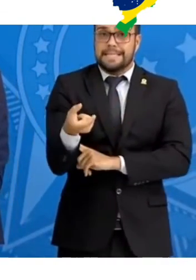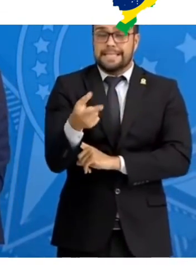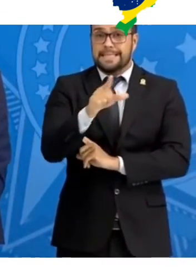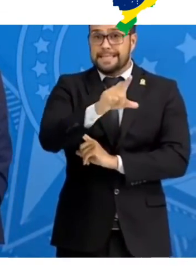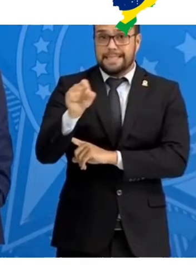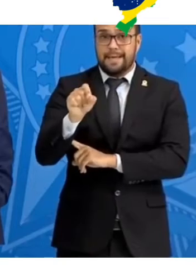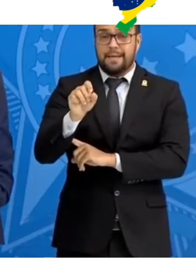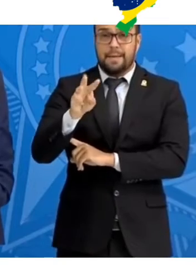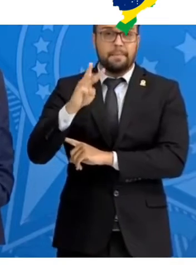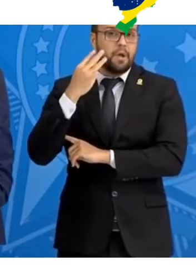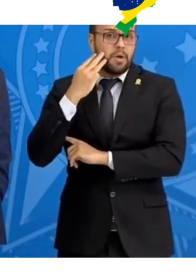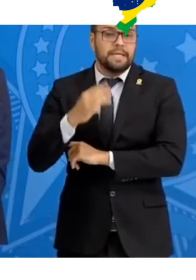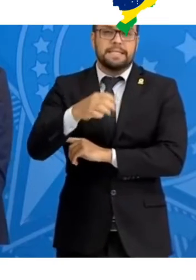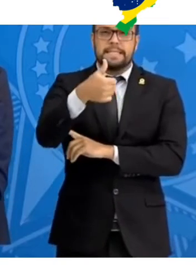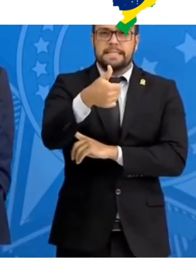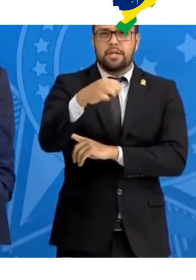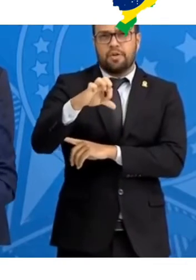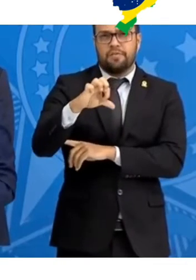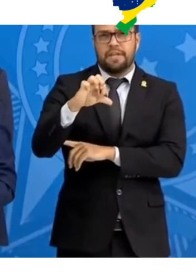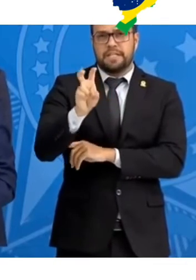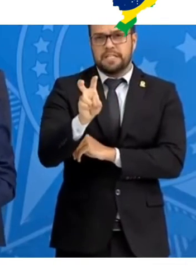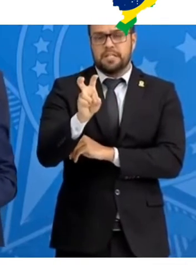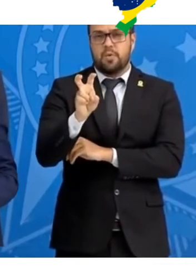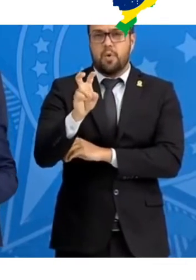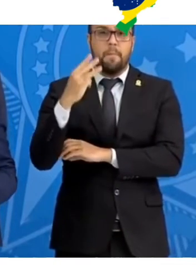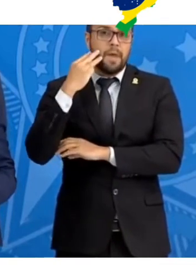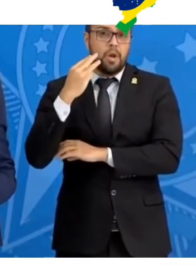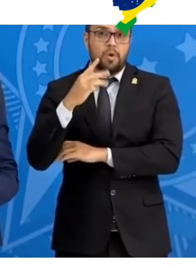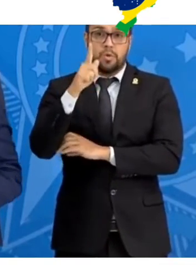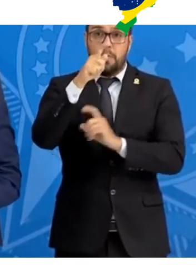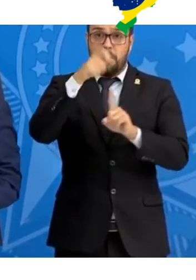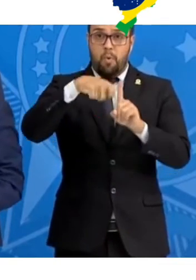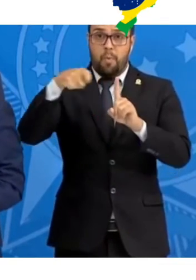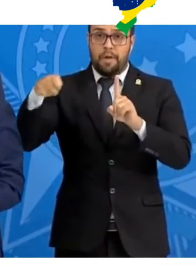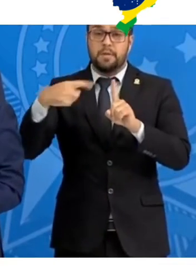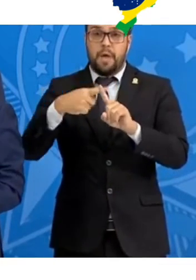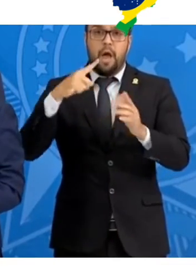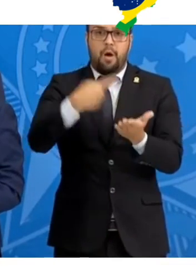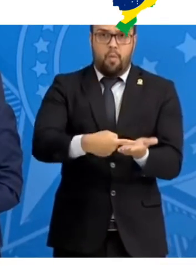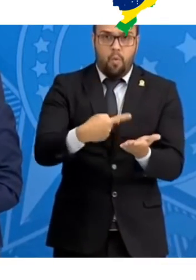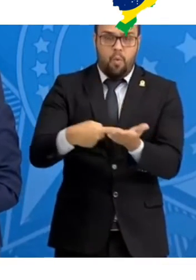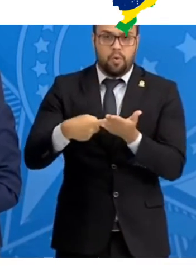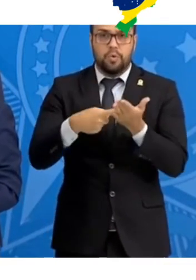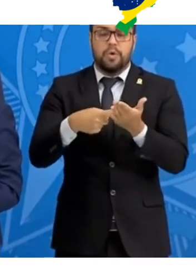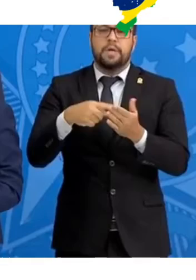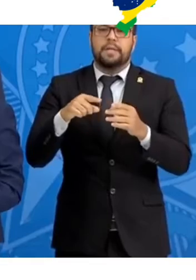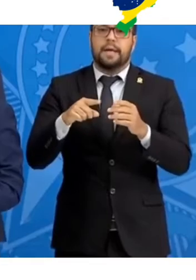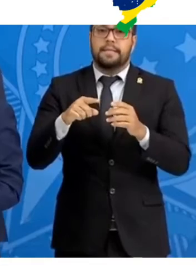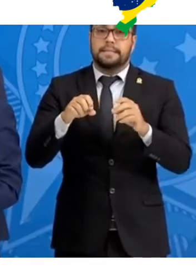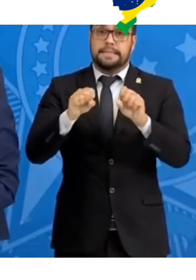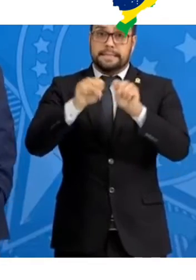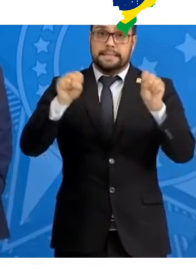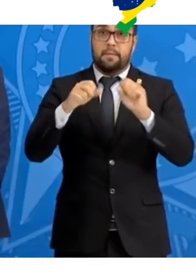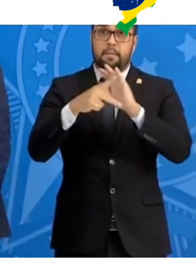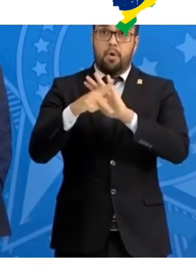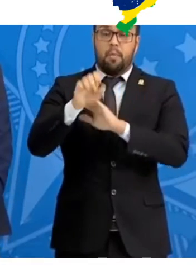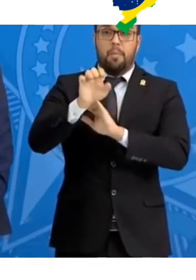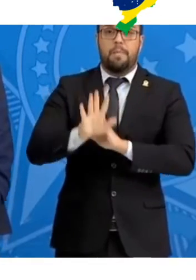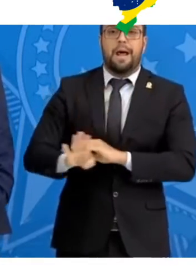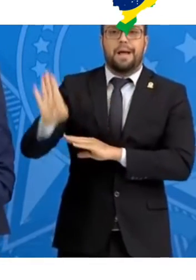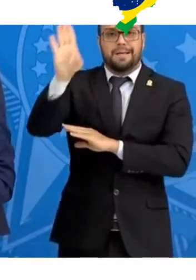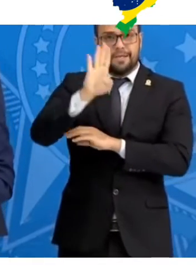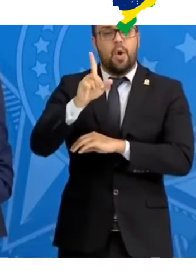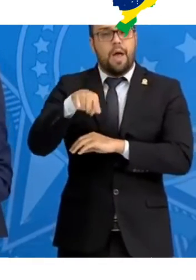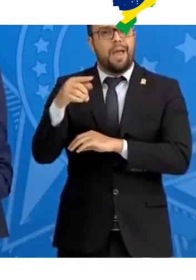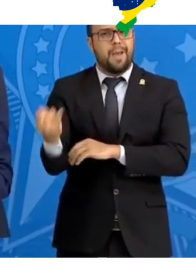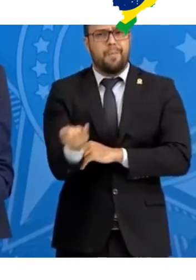de 195 milhões por mês, que é o que está pactuado com o sistema no Brasil todo. É muito